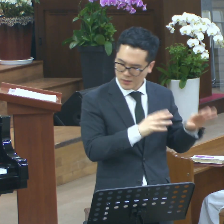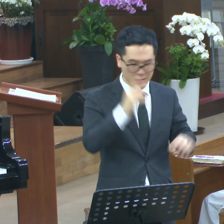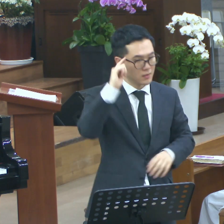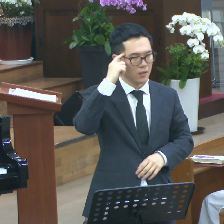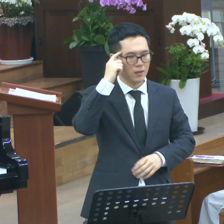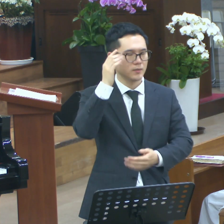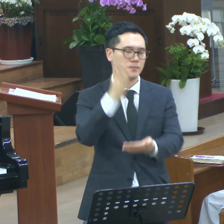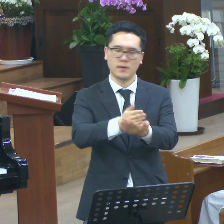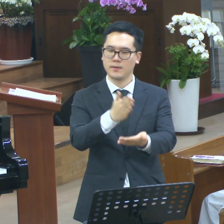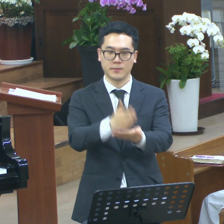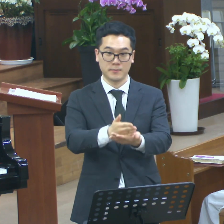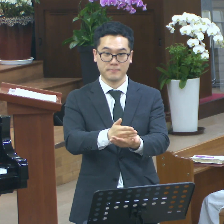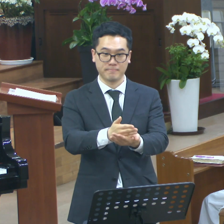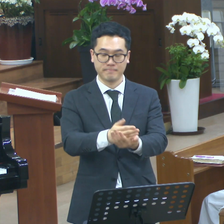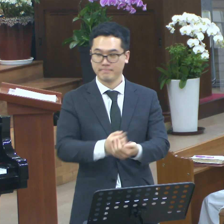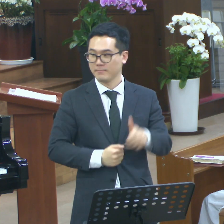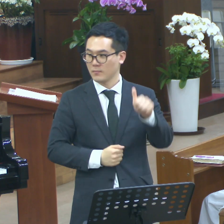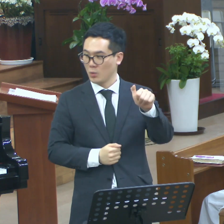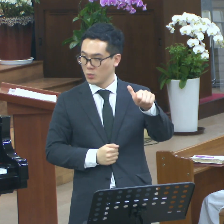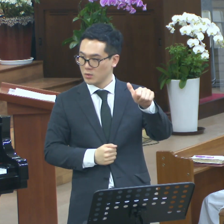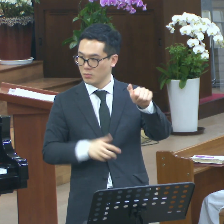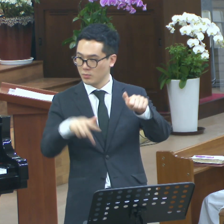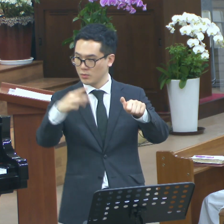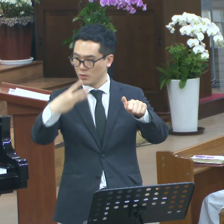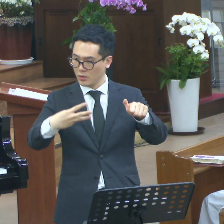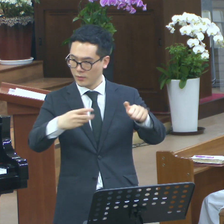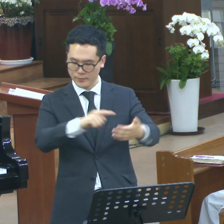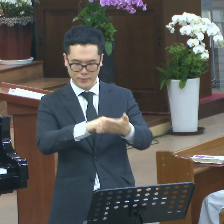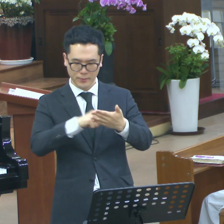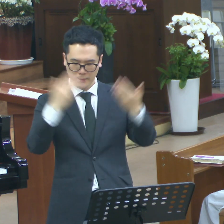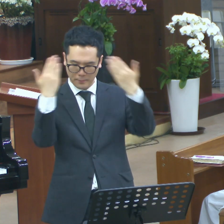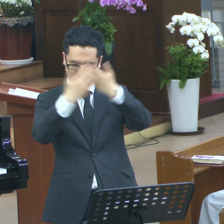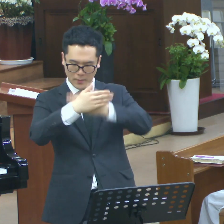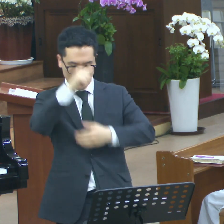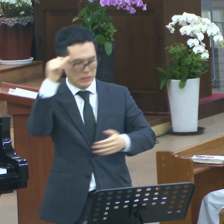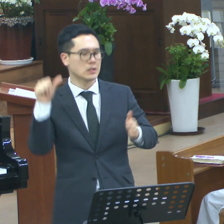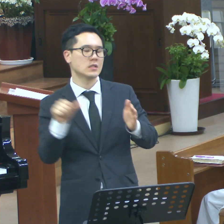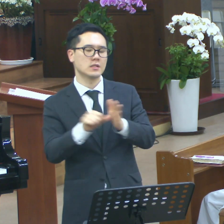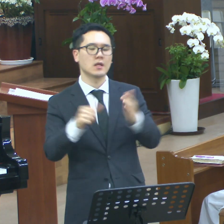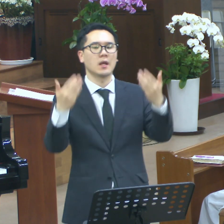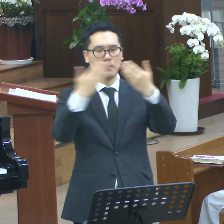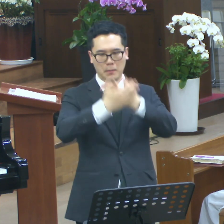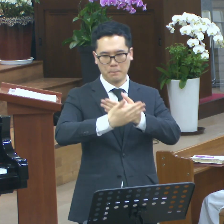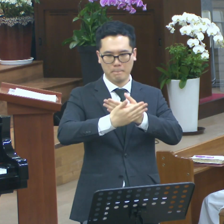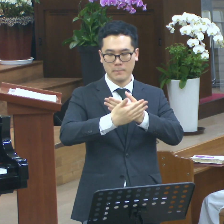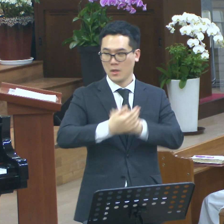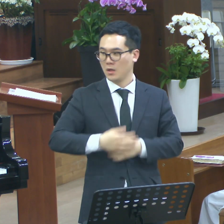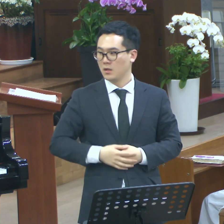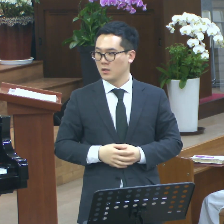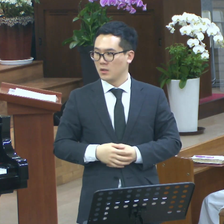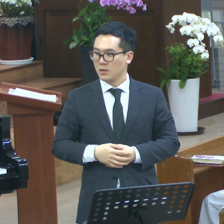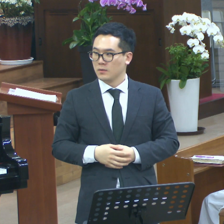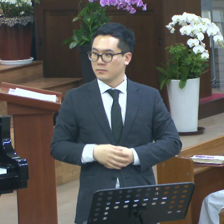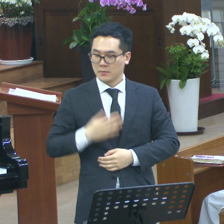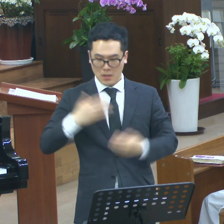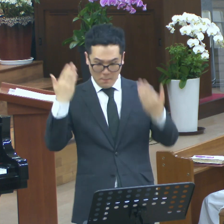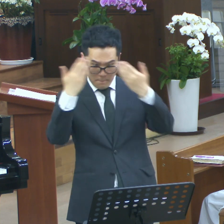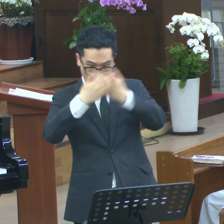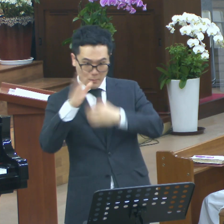55절에 나오는 밤은 인생의 밤이에요. 밤이 되면 두렵고 힘들고 걱정과 염려가 밀려와요. 부담이